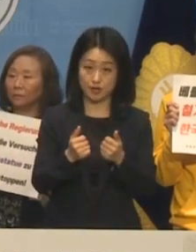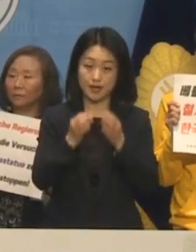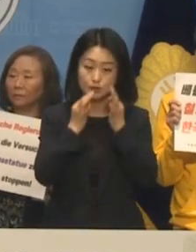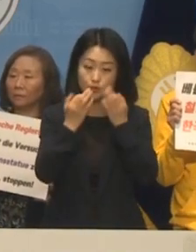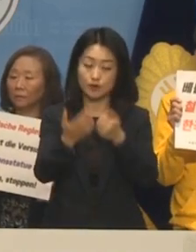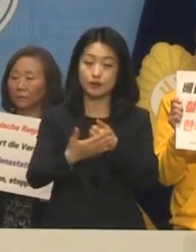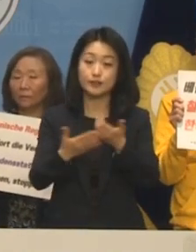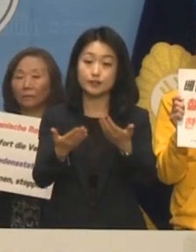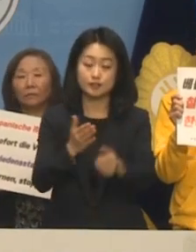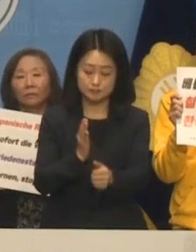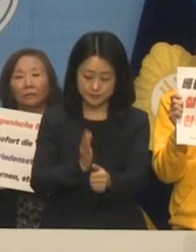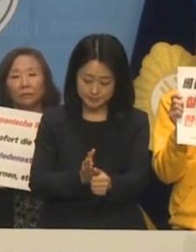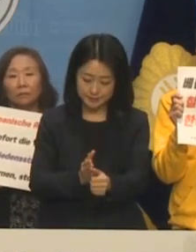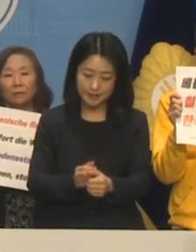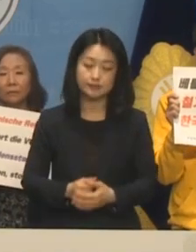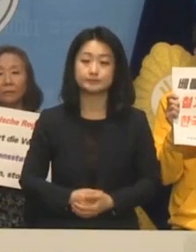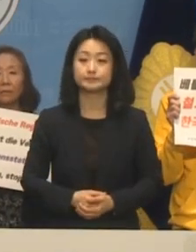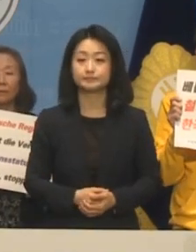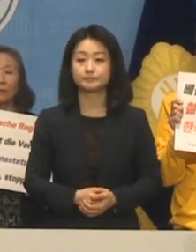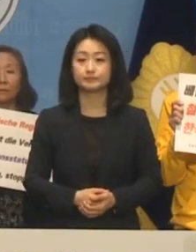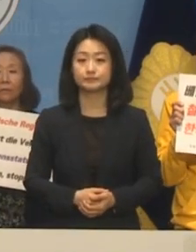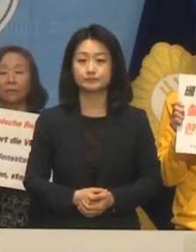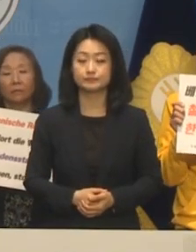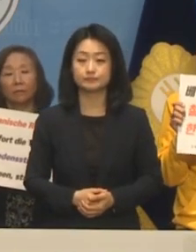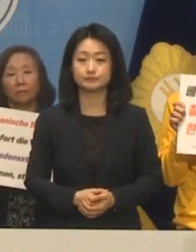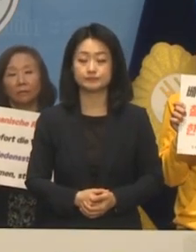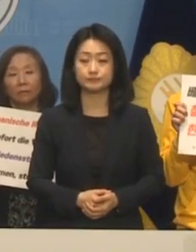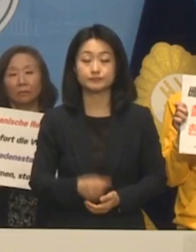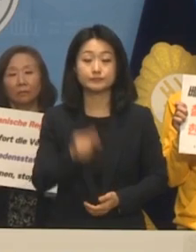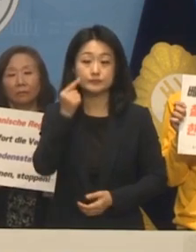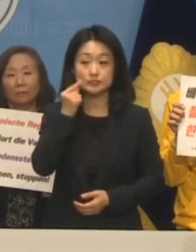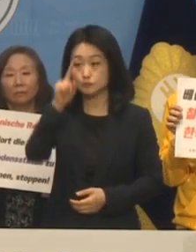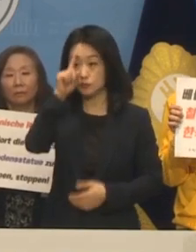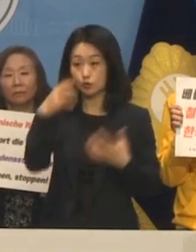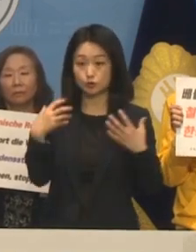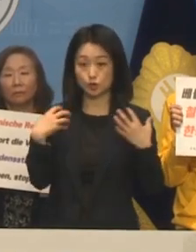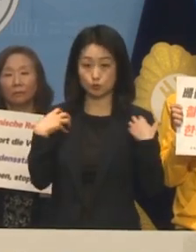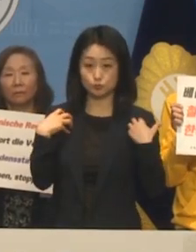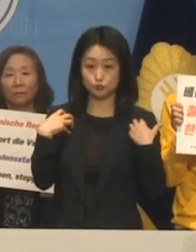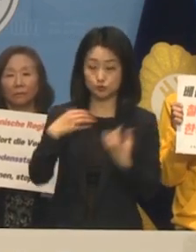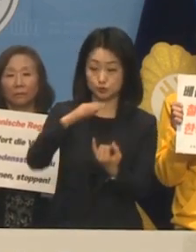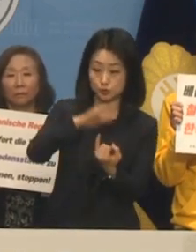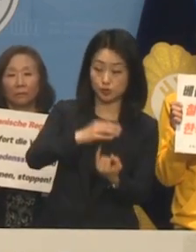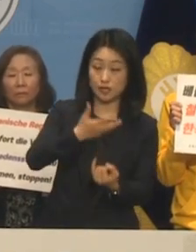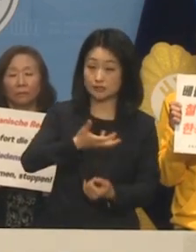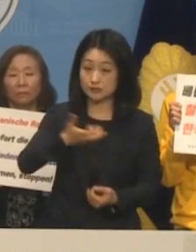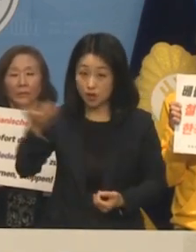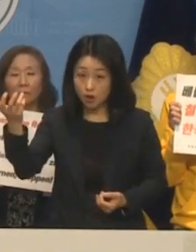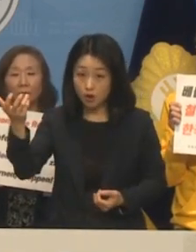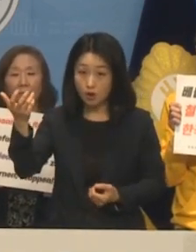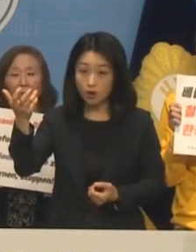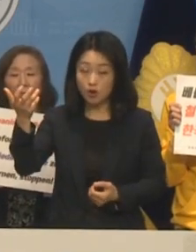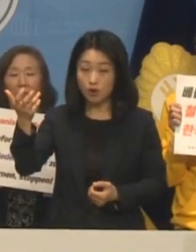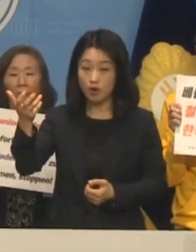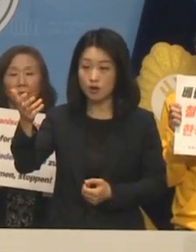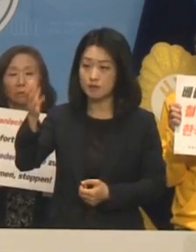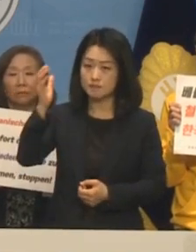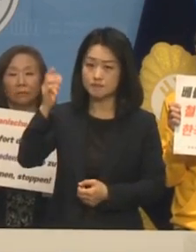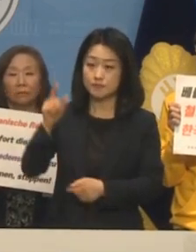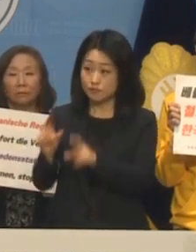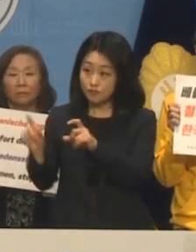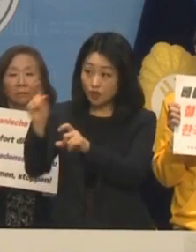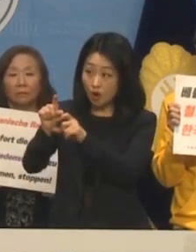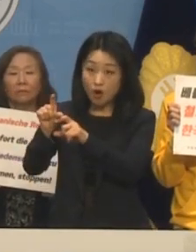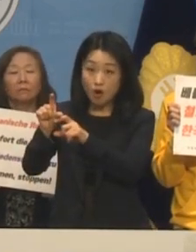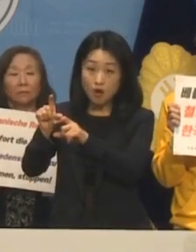해주시기를 간곡히 부탁을 드리겠습니다. 또한 일본 정부는 소녀상을 철거하려는 그런 시도를 하면